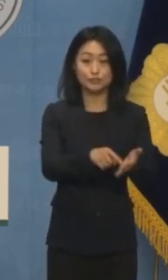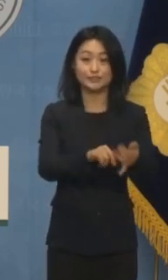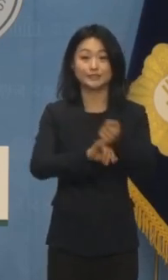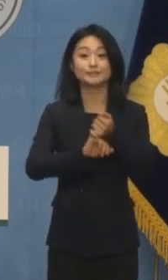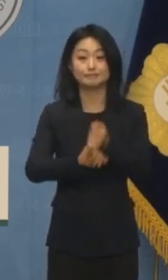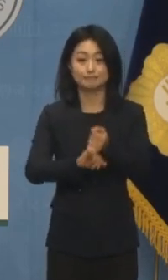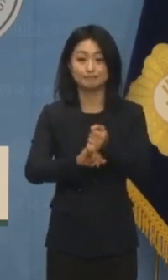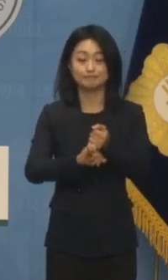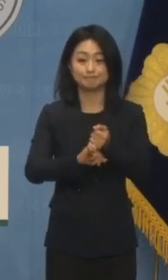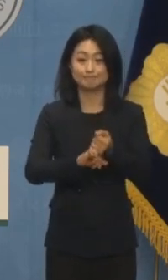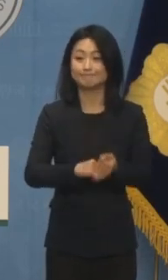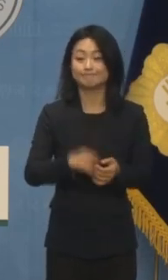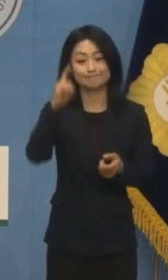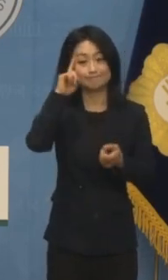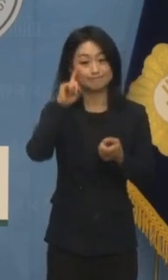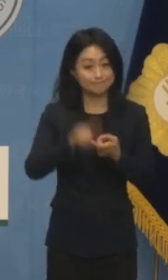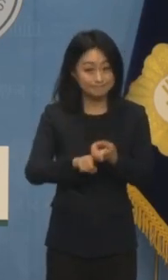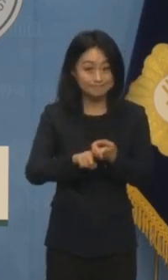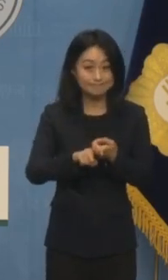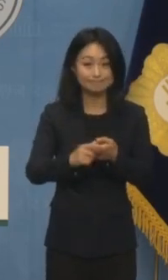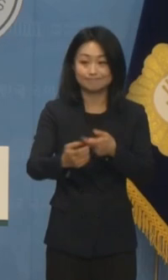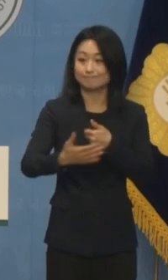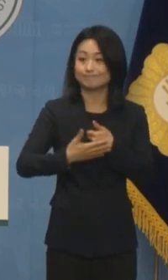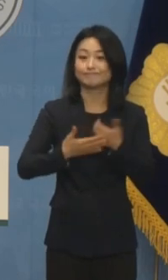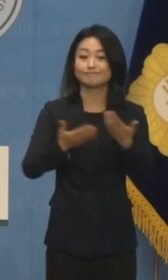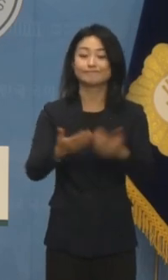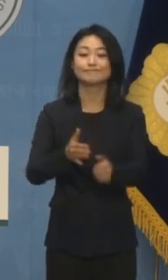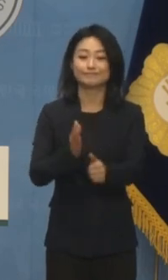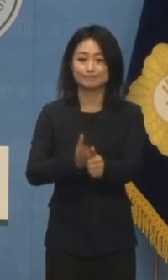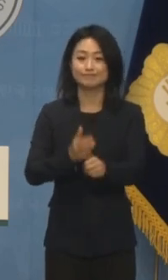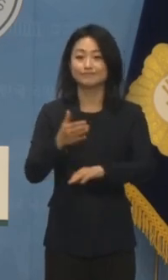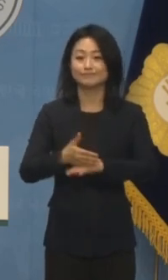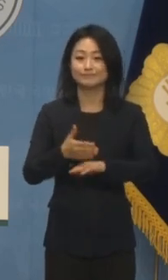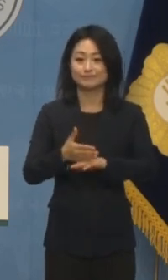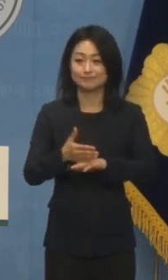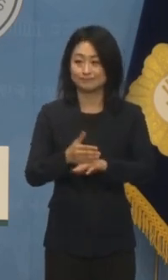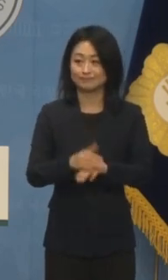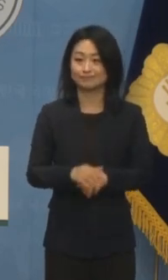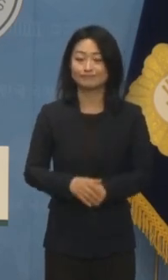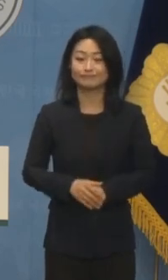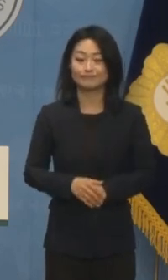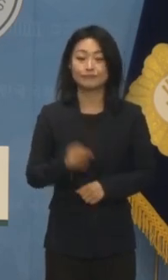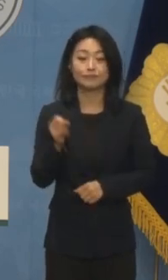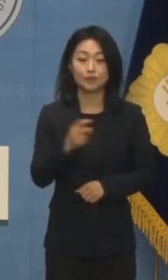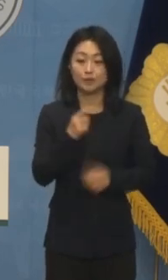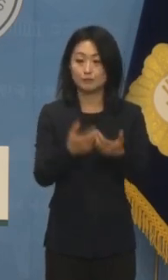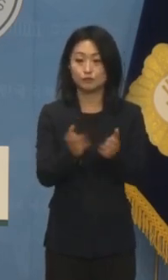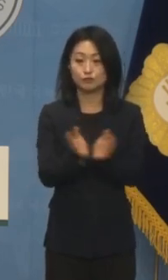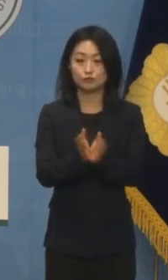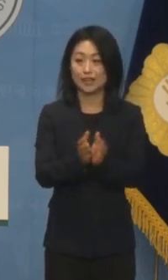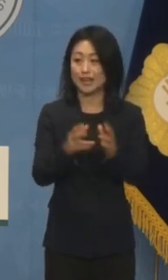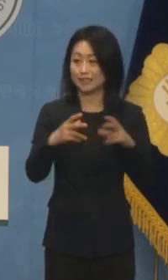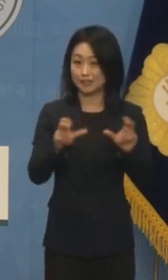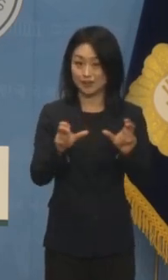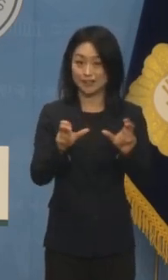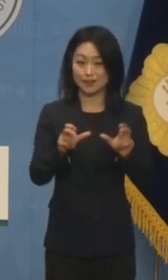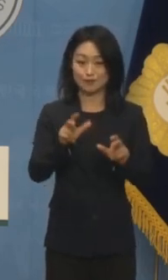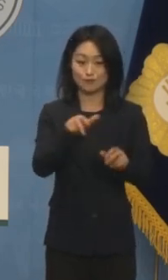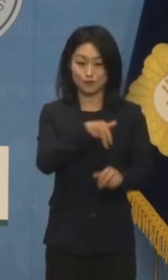하겠습니다. 많은 관심과 지지를 부탁드립니다. 감사합니다. 더불어민주당